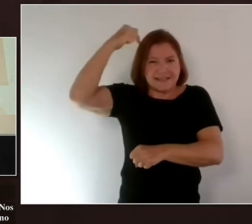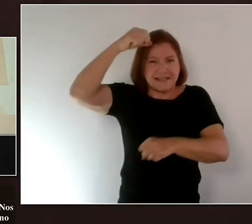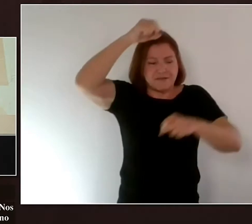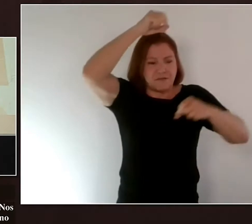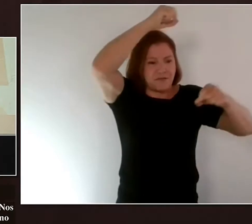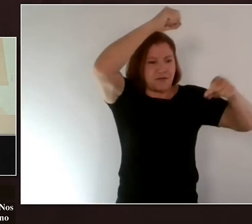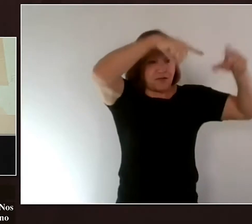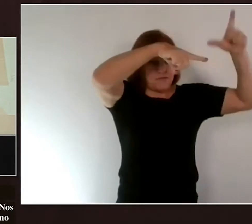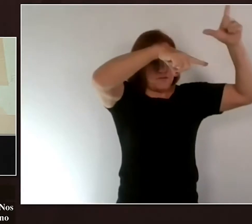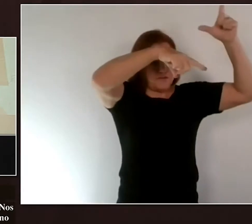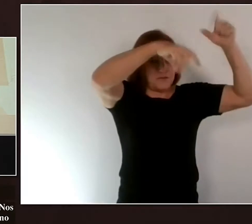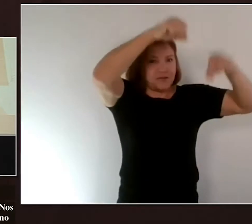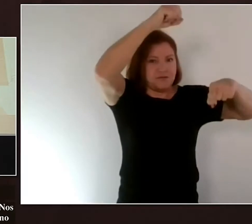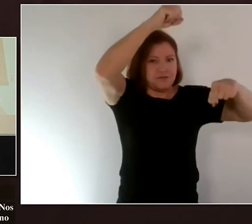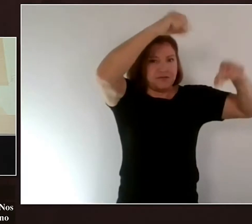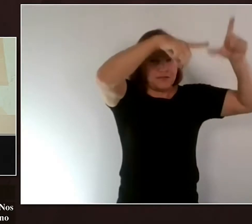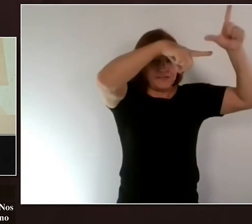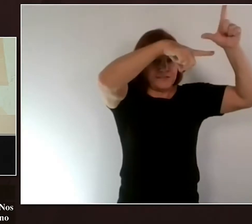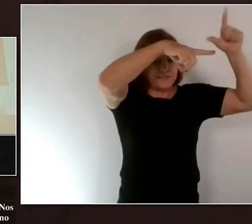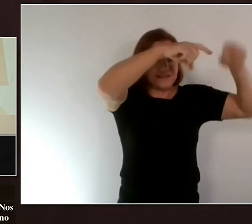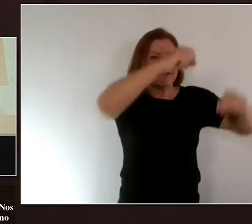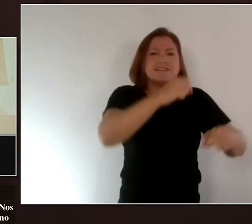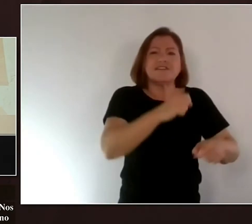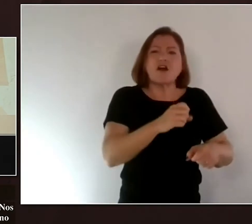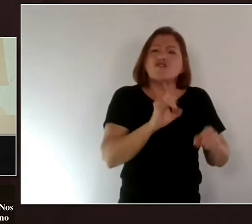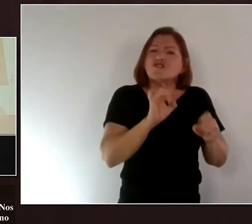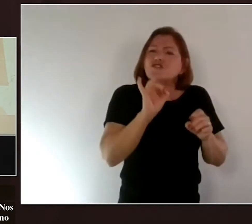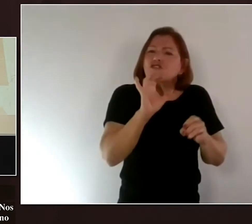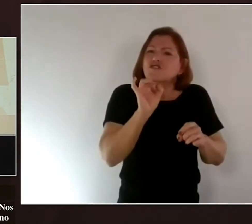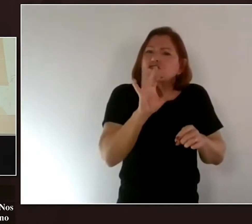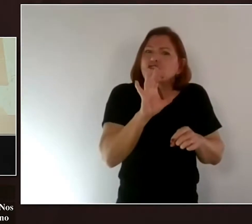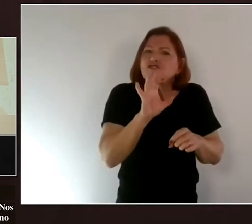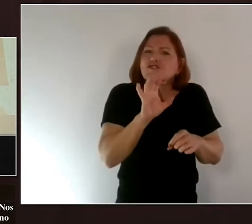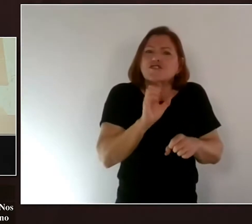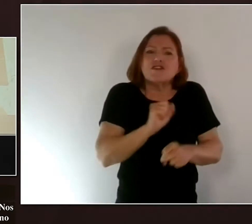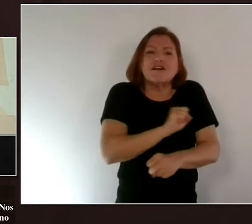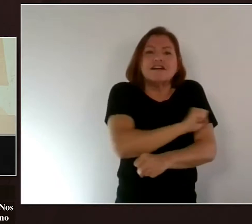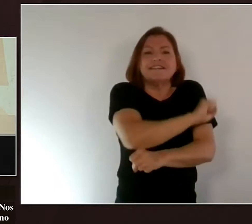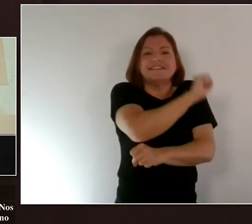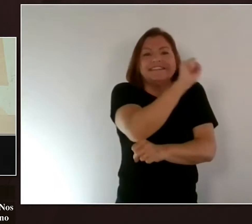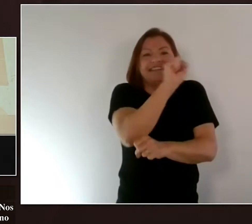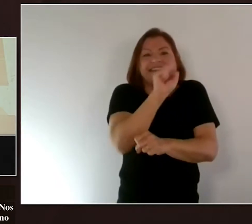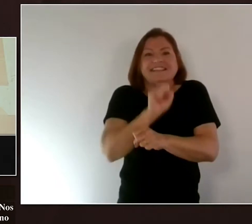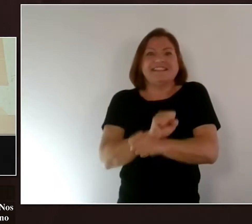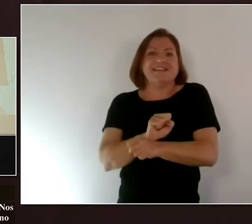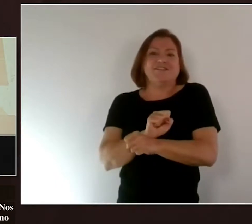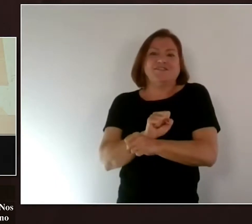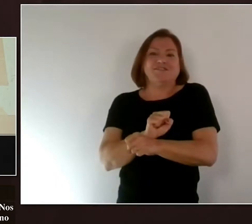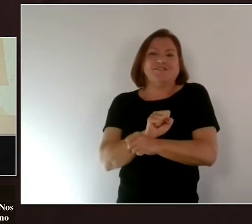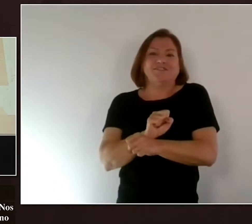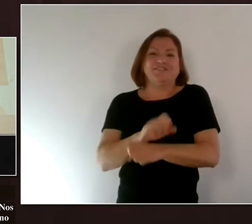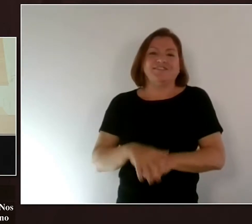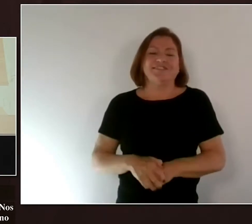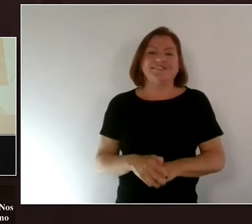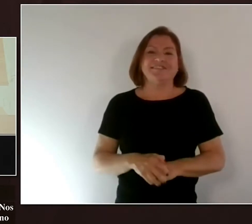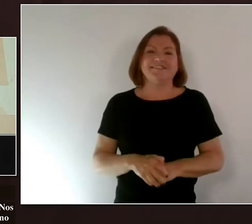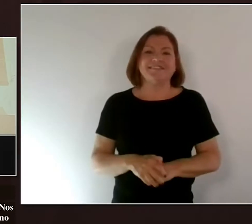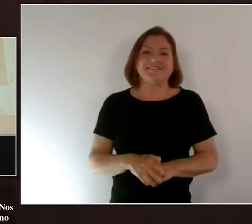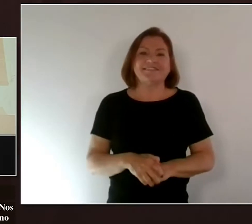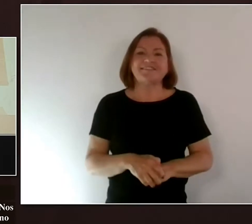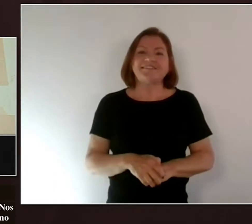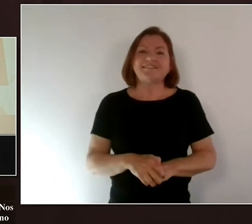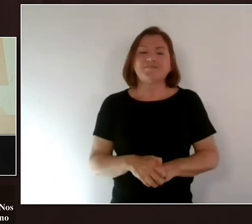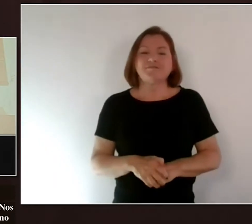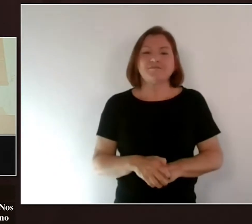Sião. Não está caindo em toda Jerusalém, não, só em Sião. Então, irmãos, então essas gotas do